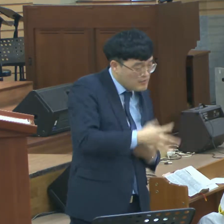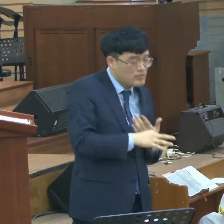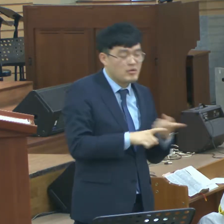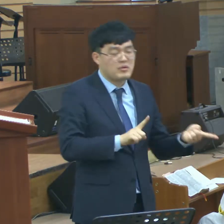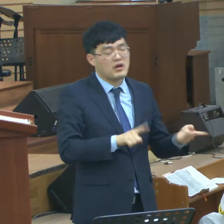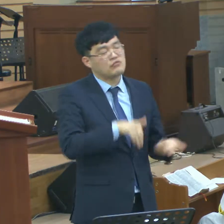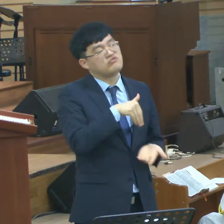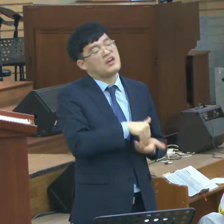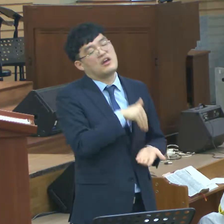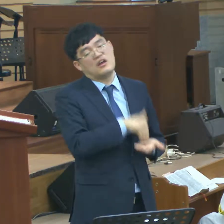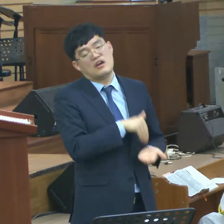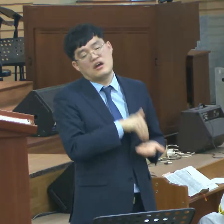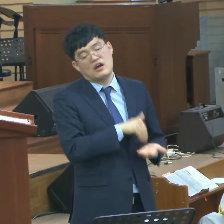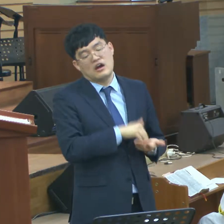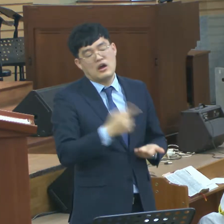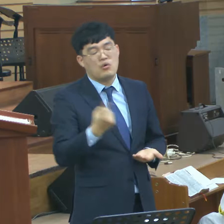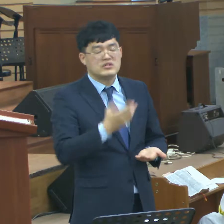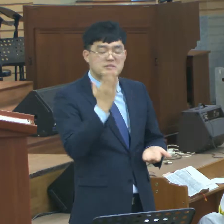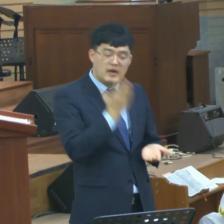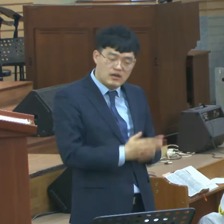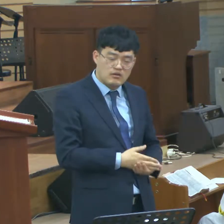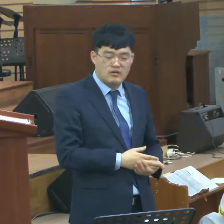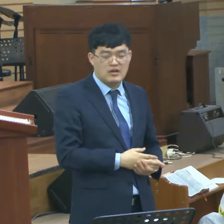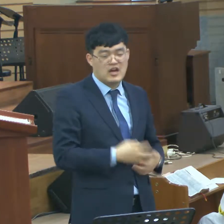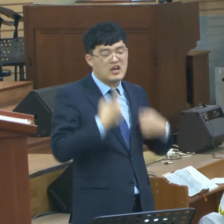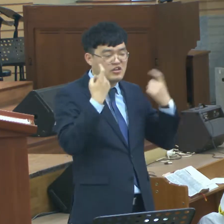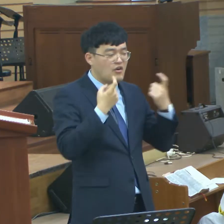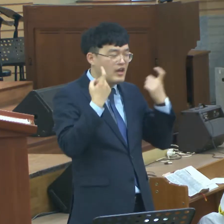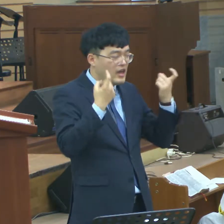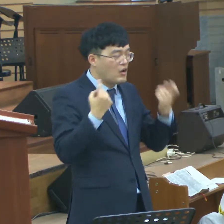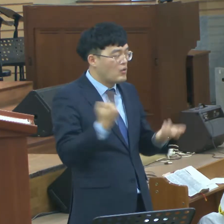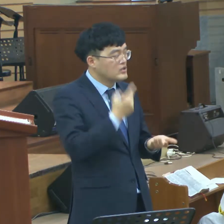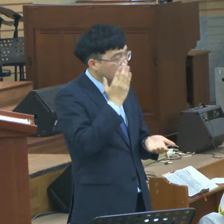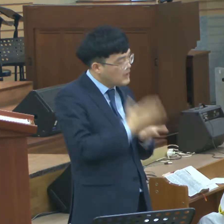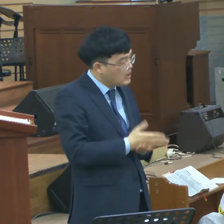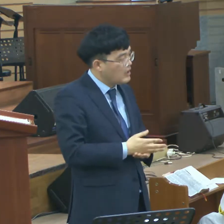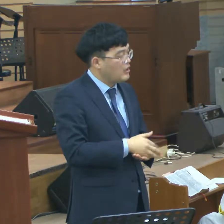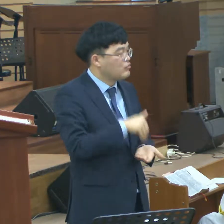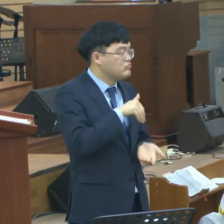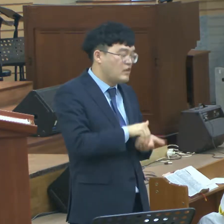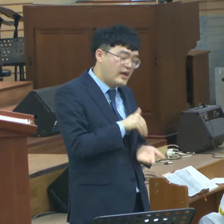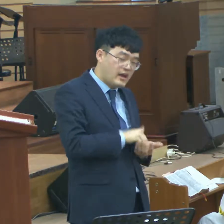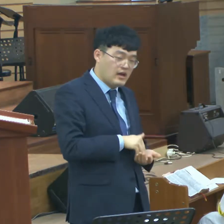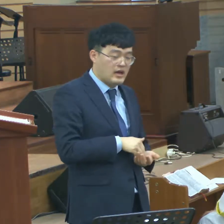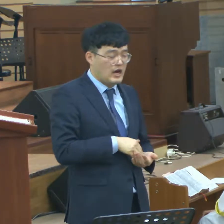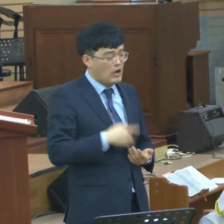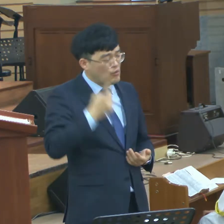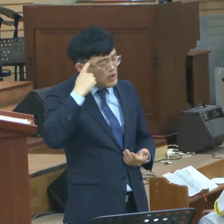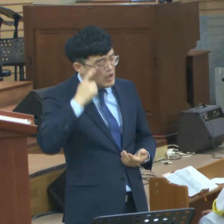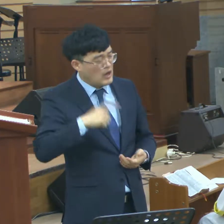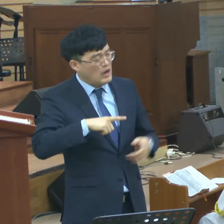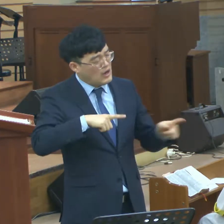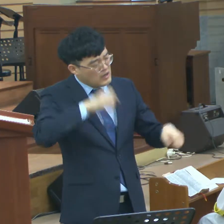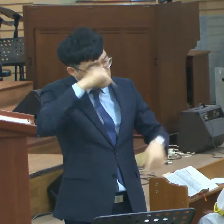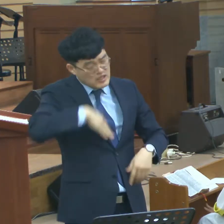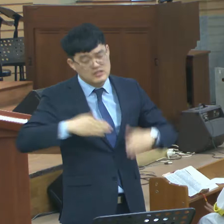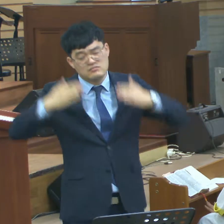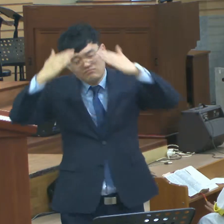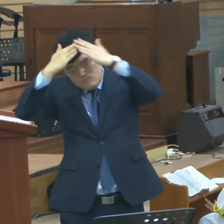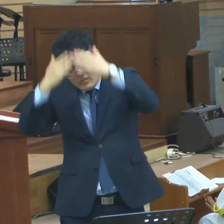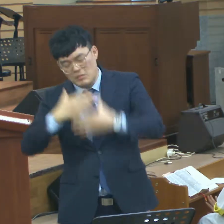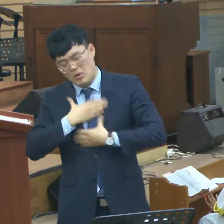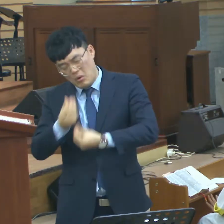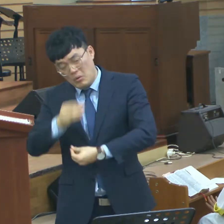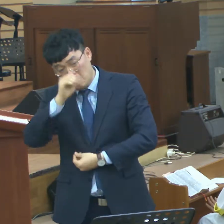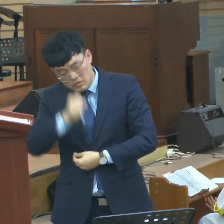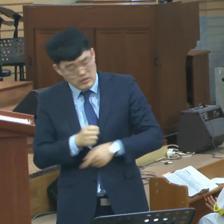올걸. 차 바퀴가 하나 그냥 굴러져 나가면 이런 여행 와서 이렇게 다치고 이런 어려움이 있는 걸 내가 미리 알았다면